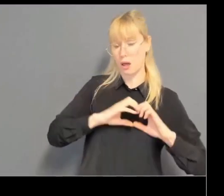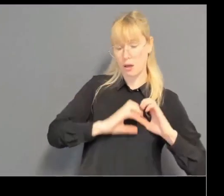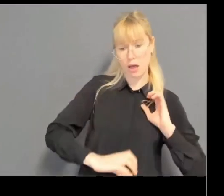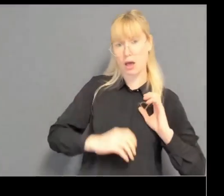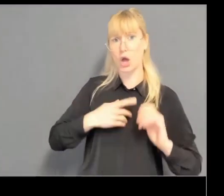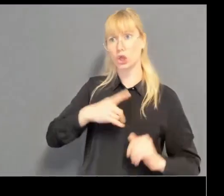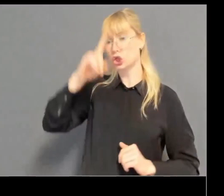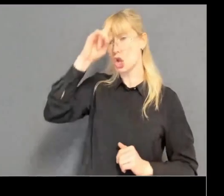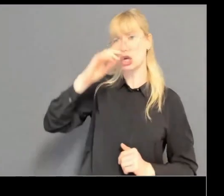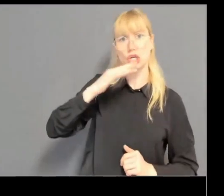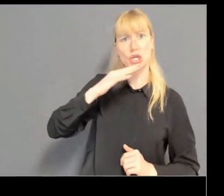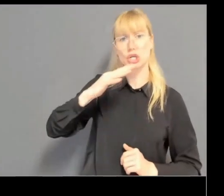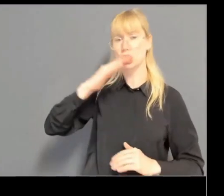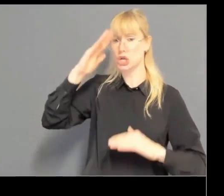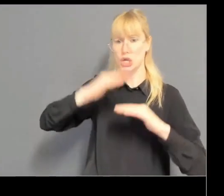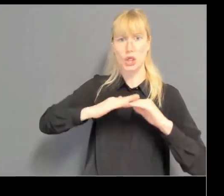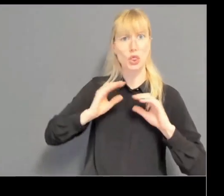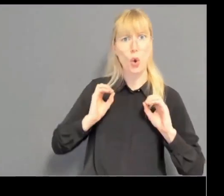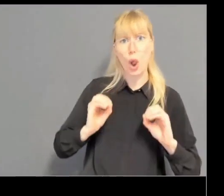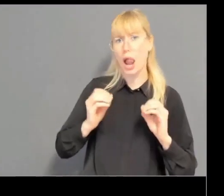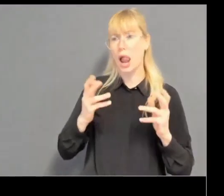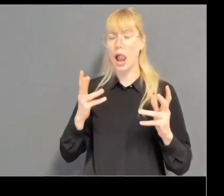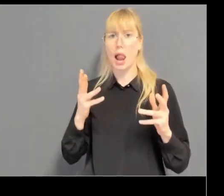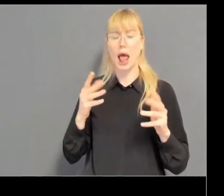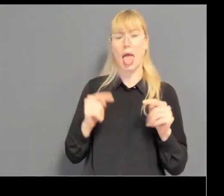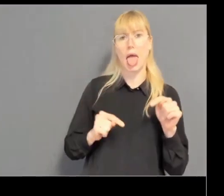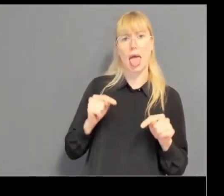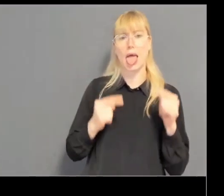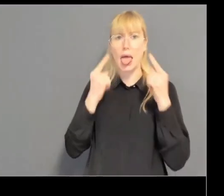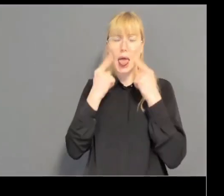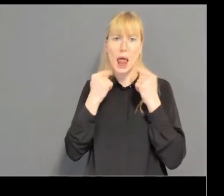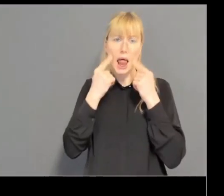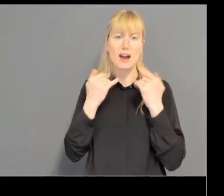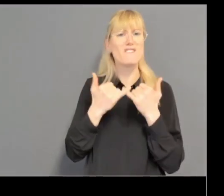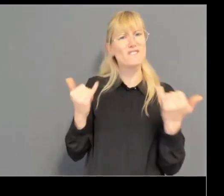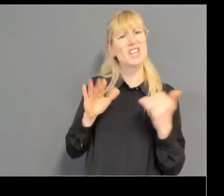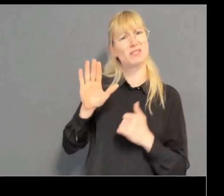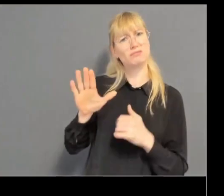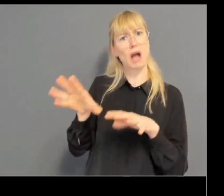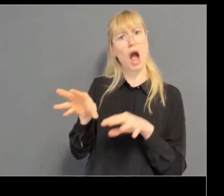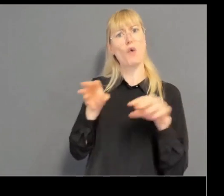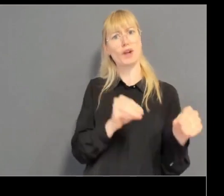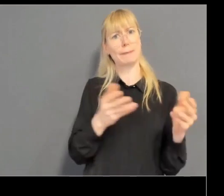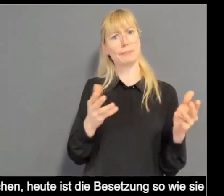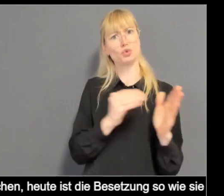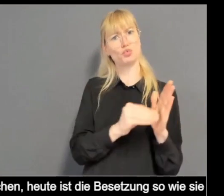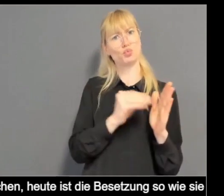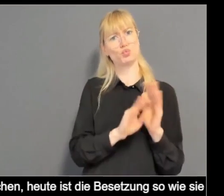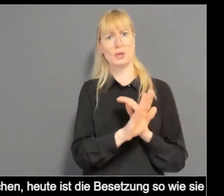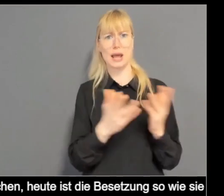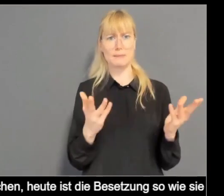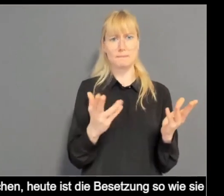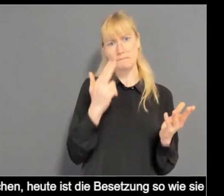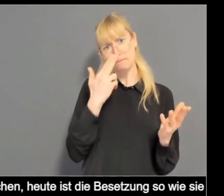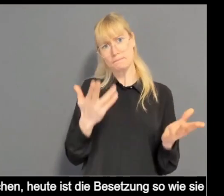Deutsch. Wie sind denn da die Konzepte, um diese Kinder möglichst gut aufzunehmen? Dankeschön. Vielen Dank für die Frage nach